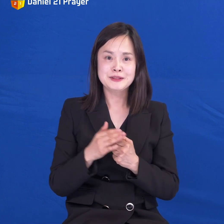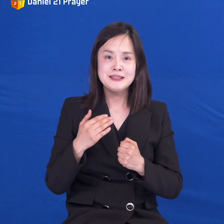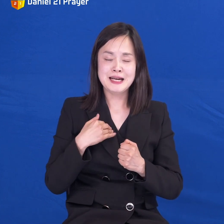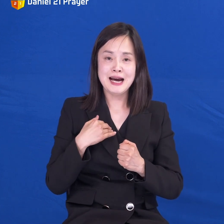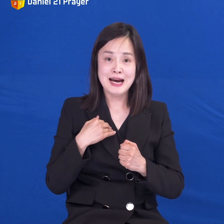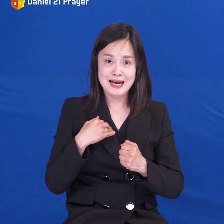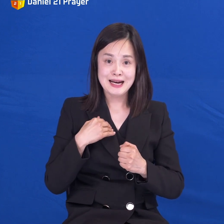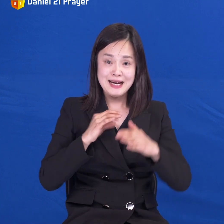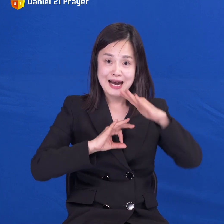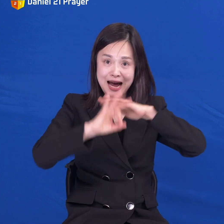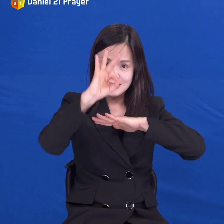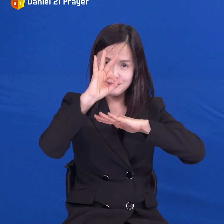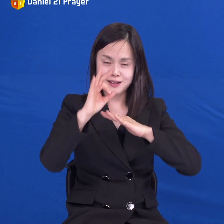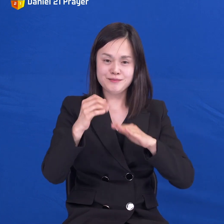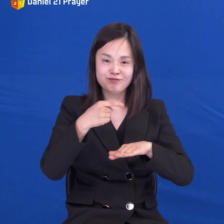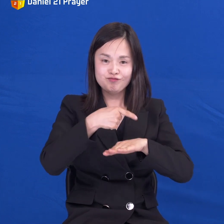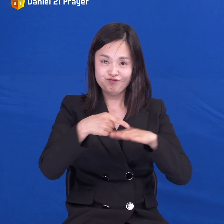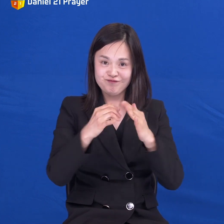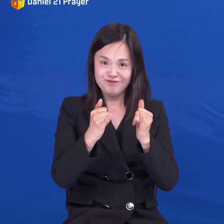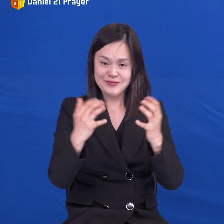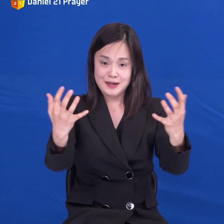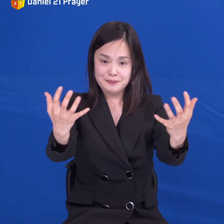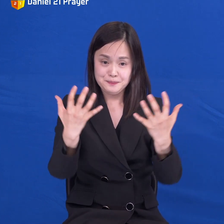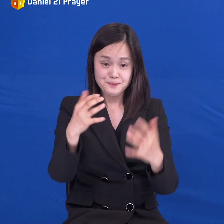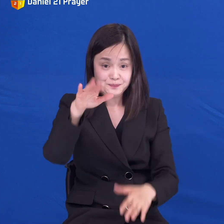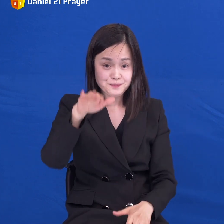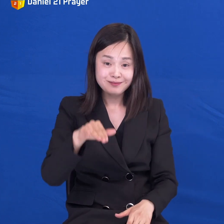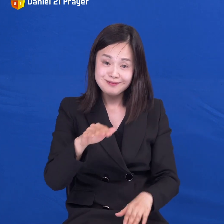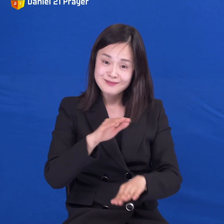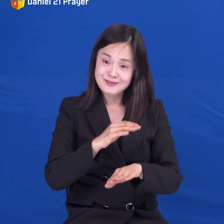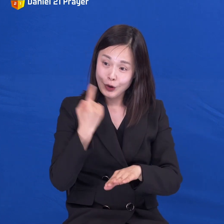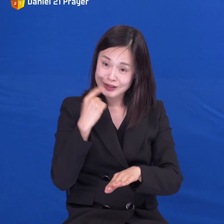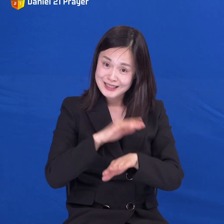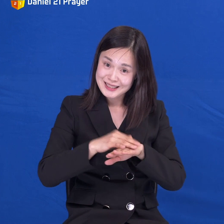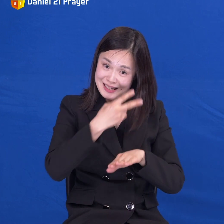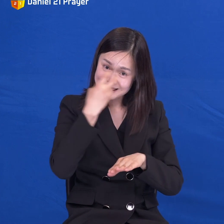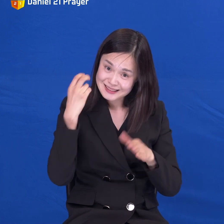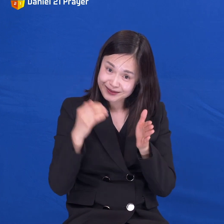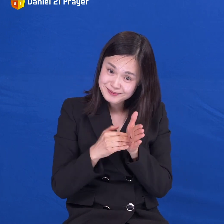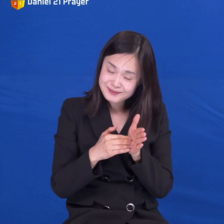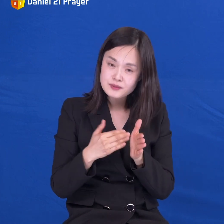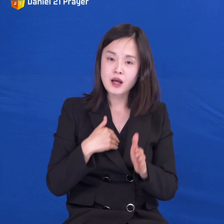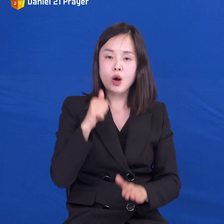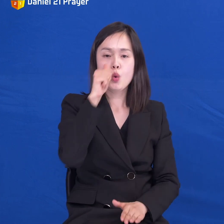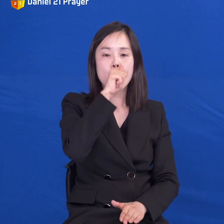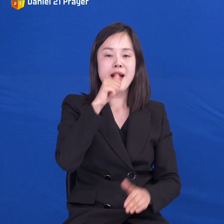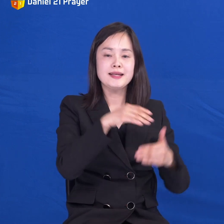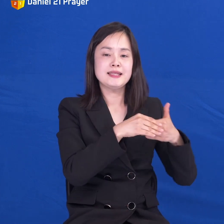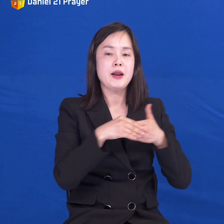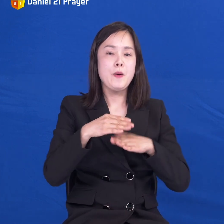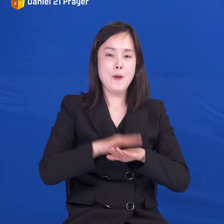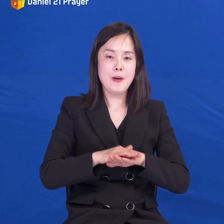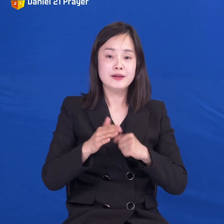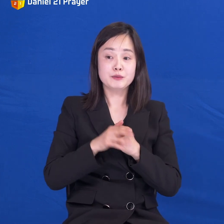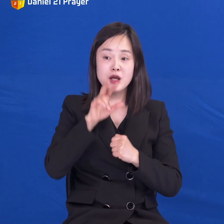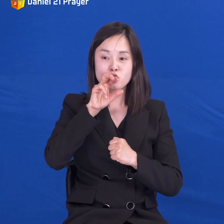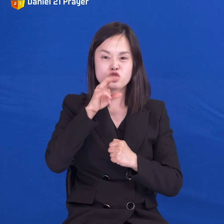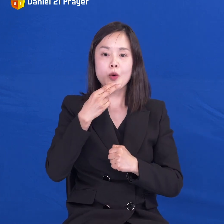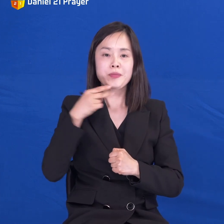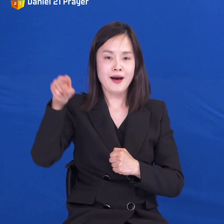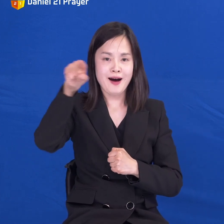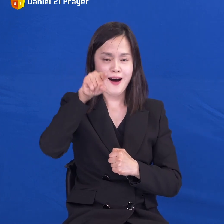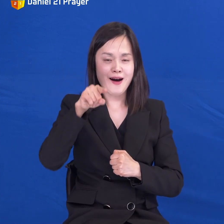하고, 어젯밤 잘 주무셨습니까? 나는 고양이 때문에 잘 잤습니다. 이 마을에 고양이가 오면 쥐들이